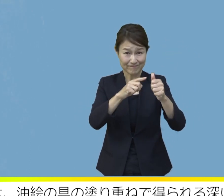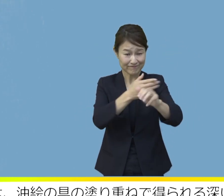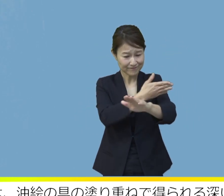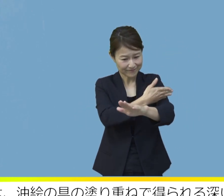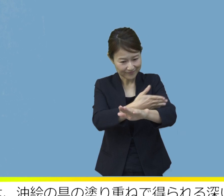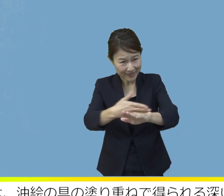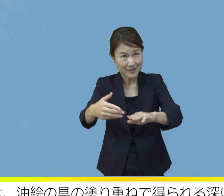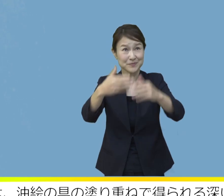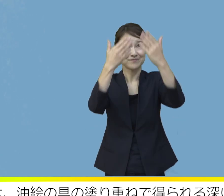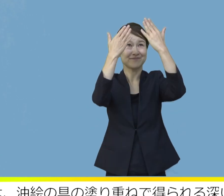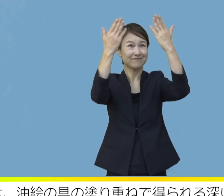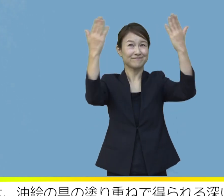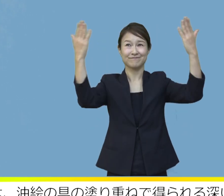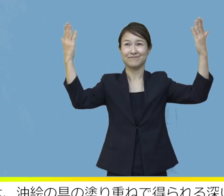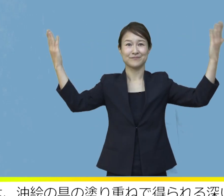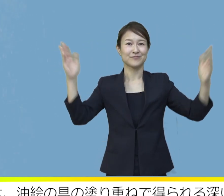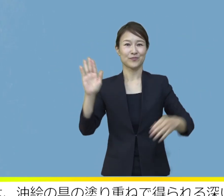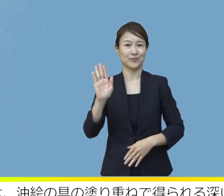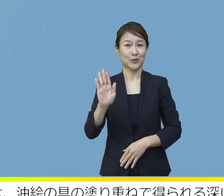ます